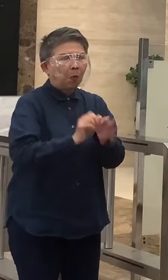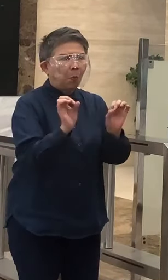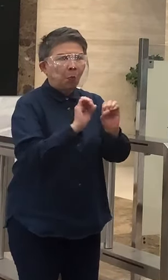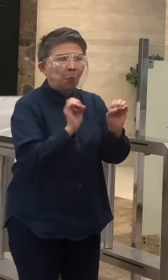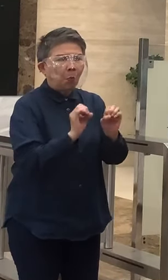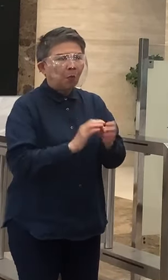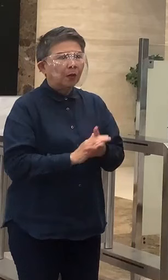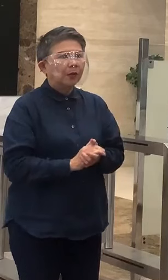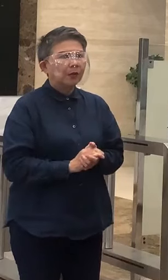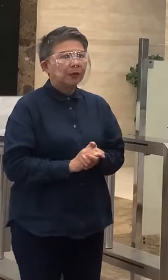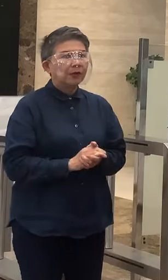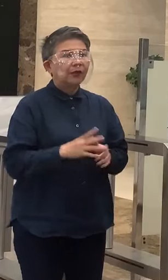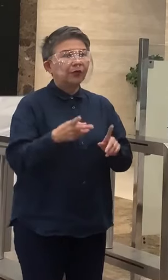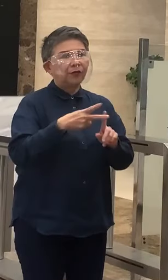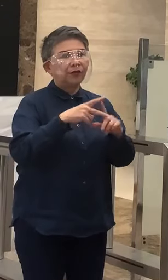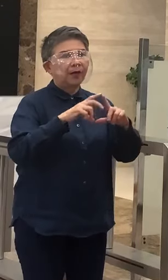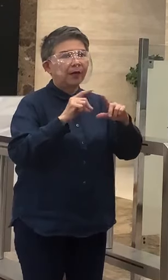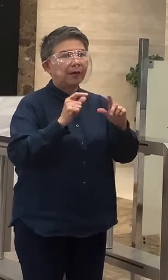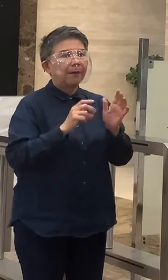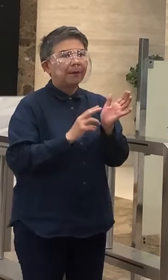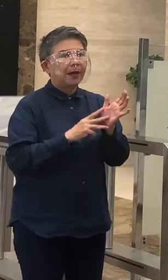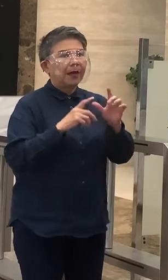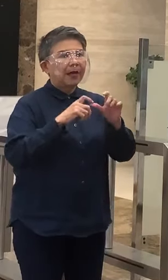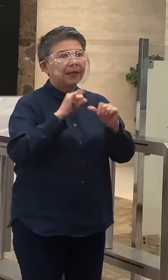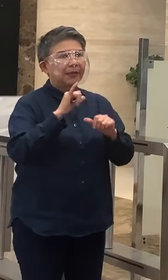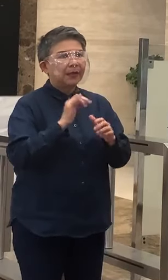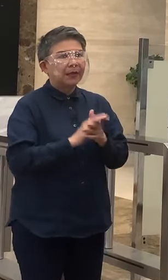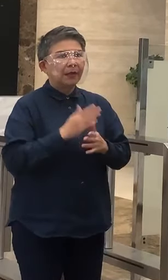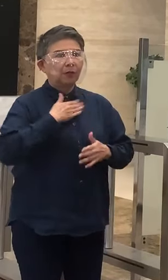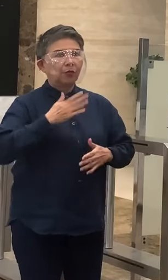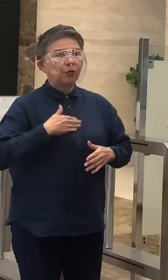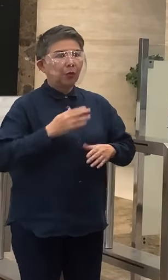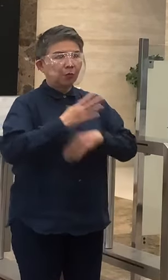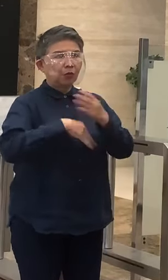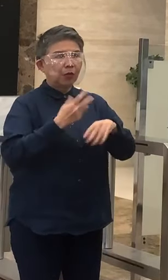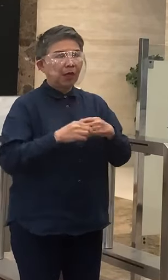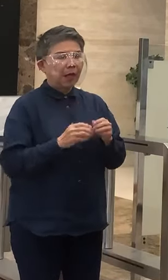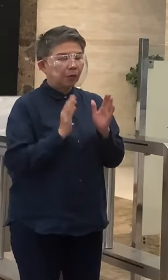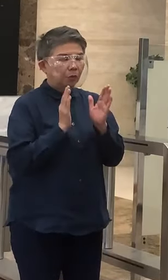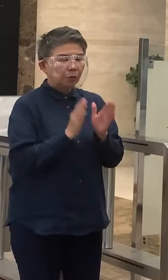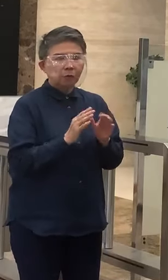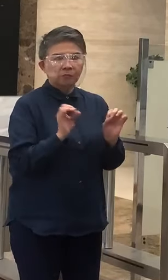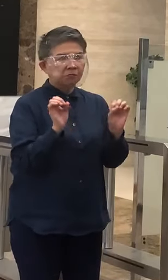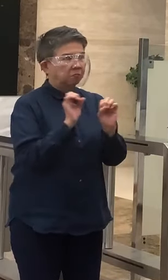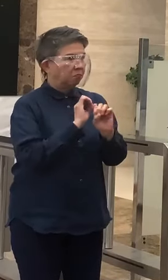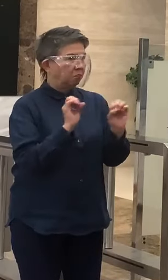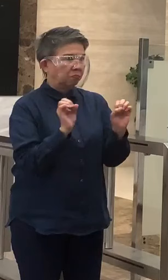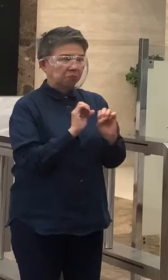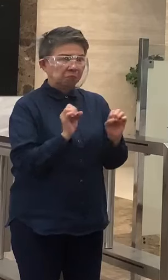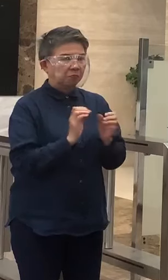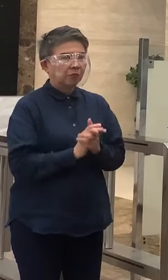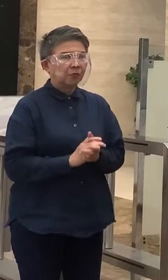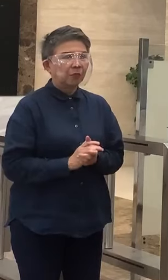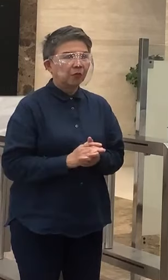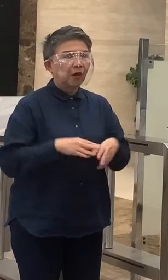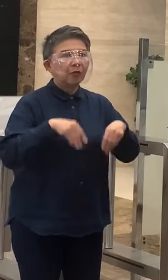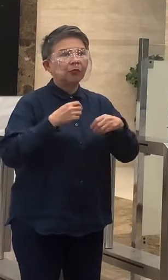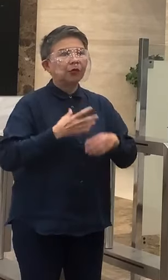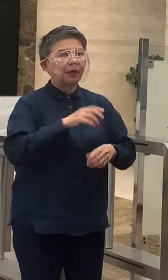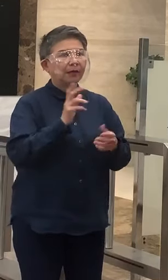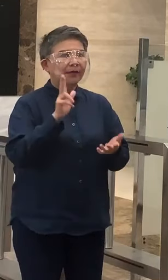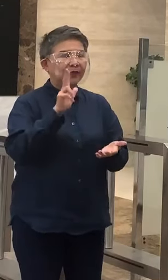dibidang farmasi dan tidak memiliki perusahaan tertentu yang bergerak dibidang